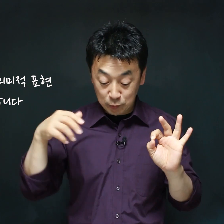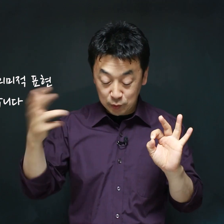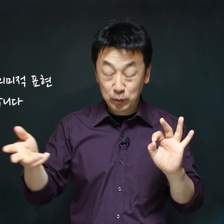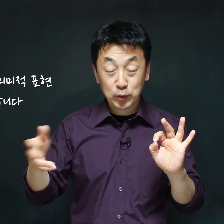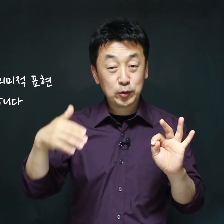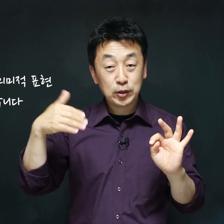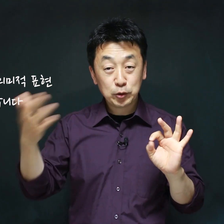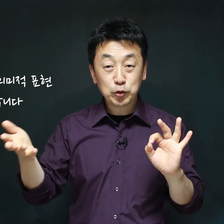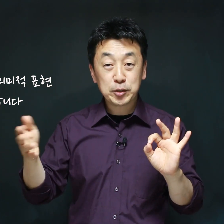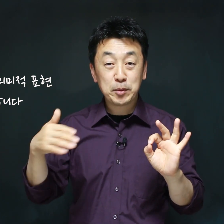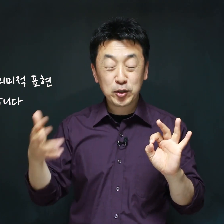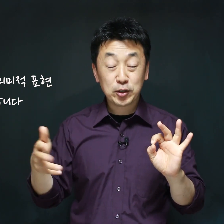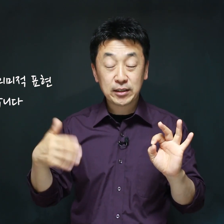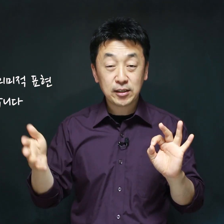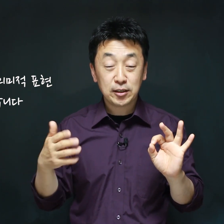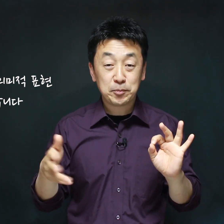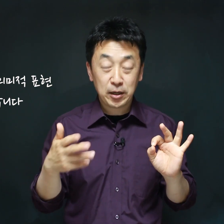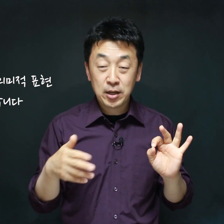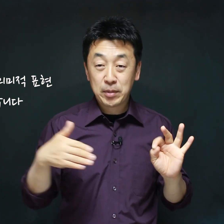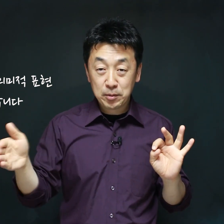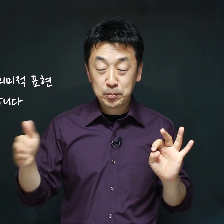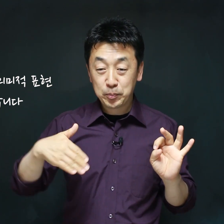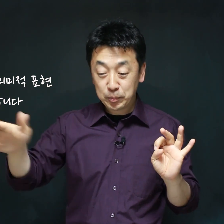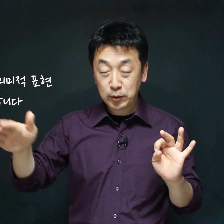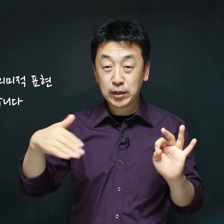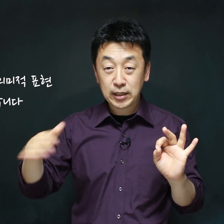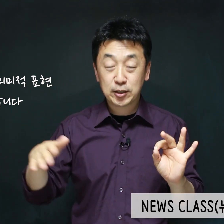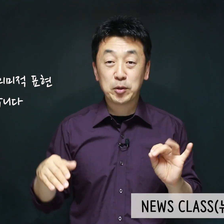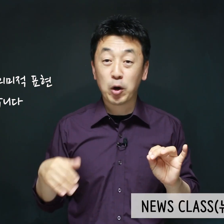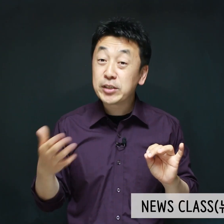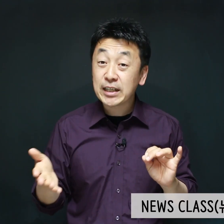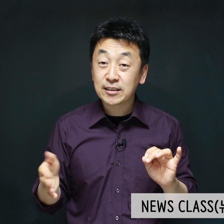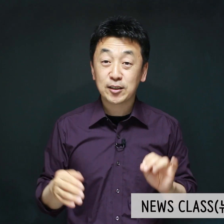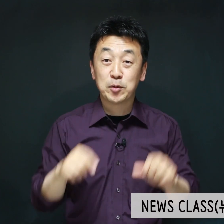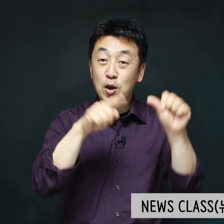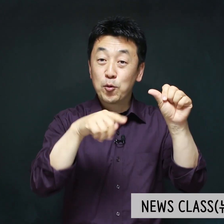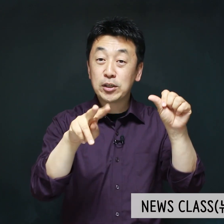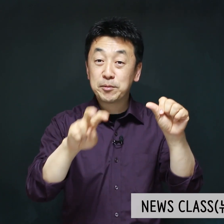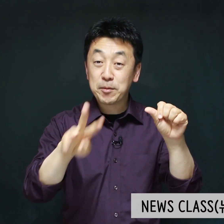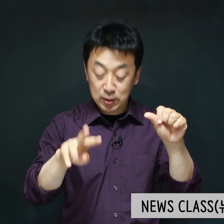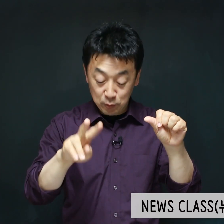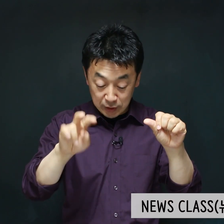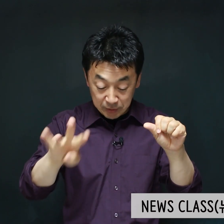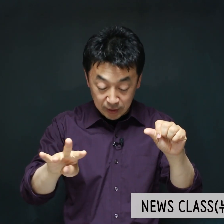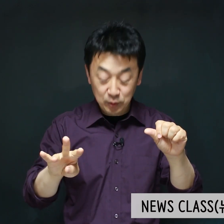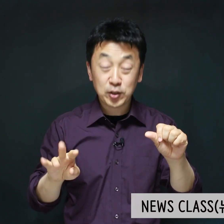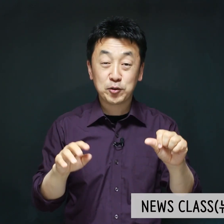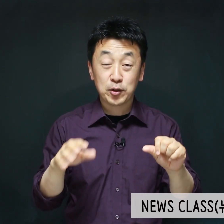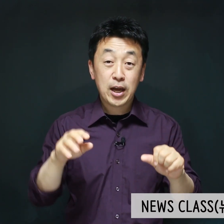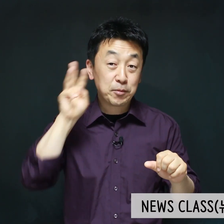무슨 후쿠시마 이런 사찰단을 파송한다 그러면 언제 가는데, 그러면 5월 23일, 5월 24일 이런 식으로, 아니면